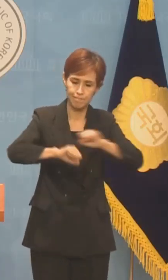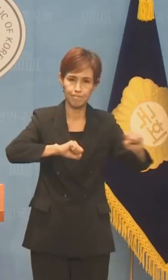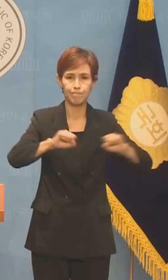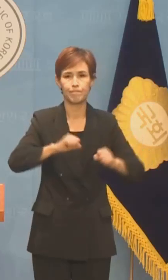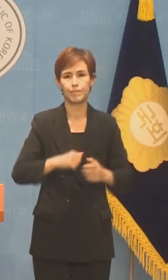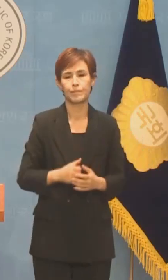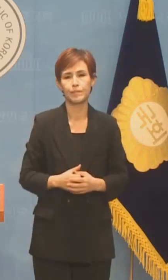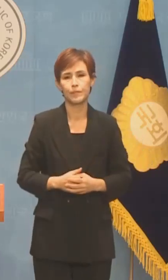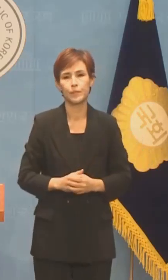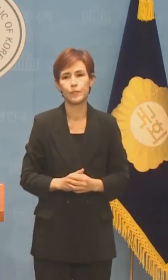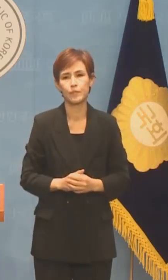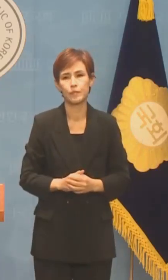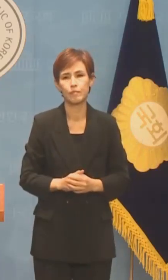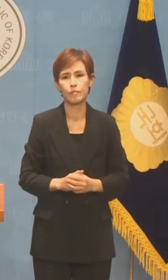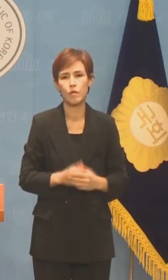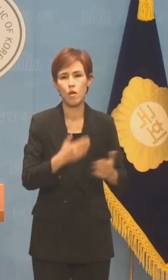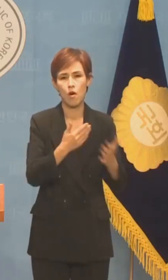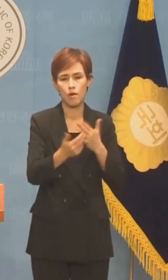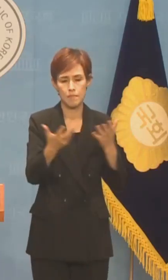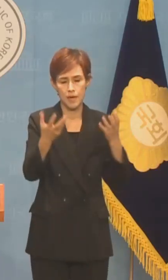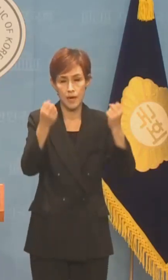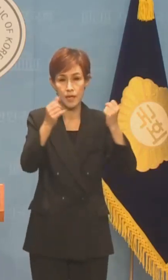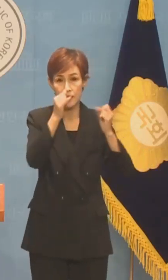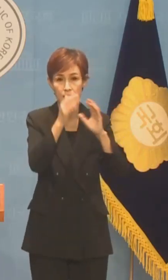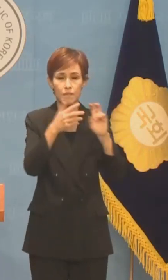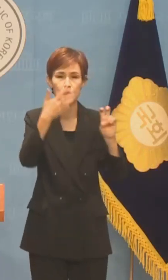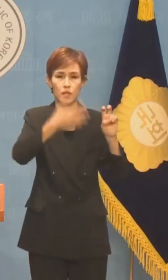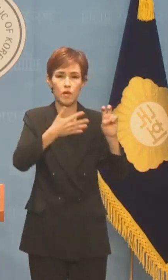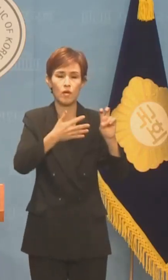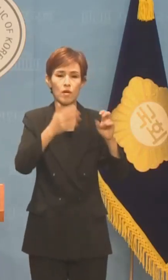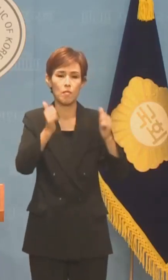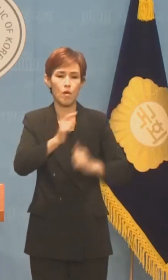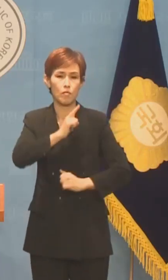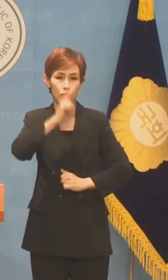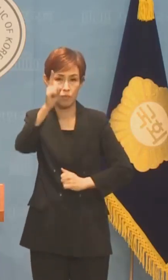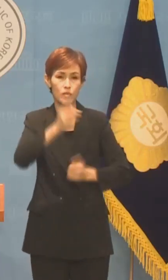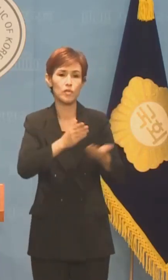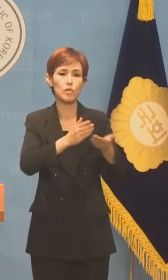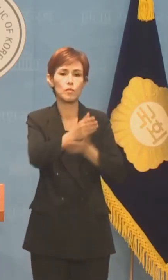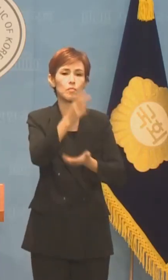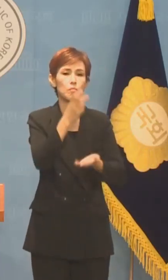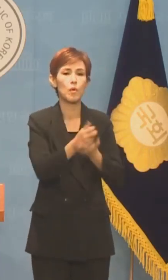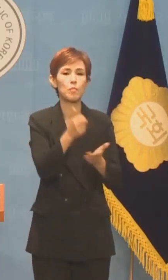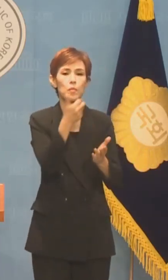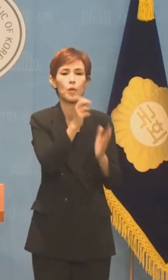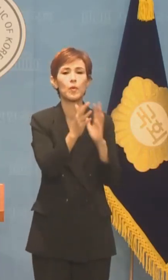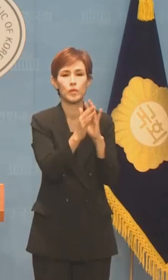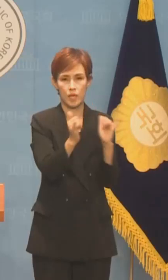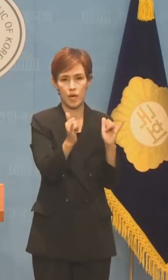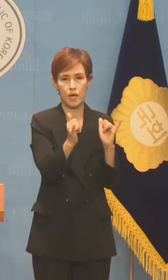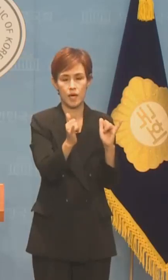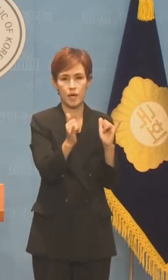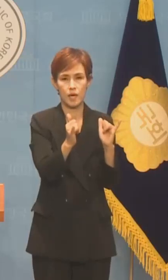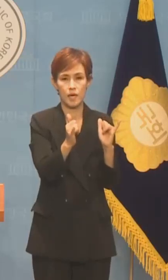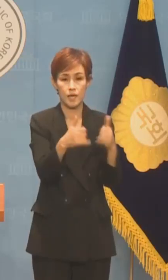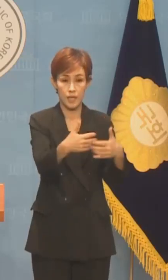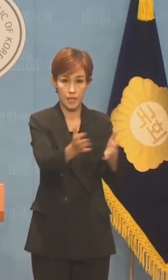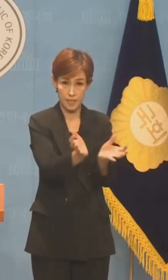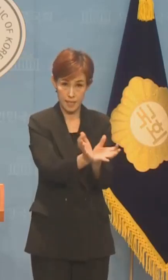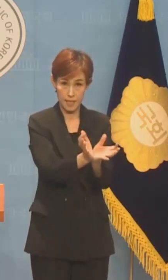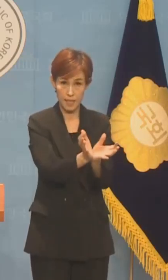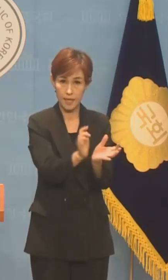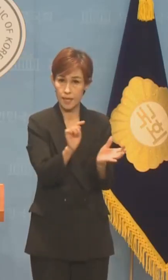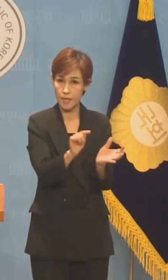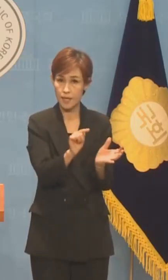했습니다. 경험이 풍부한 미디어 소송 전문 변호사로 구성된 미디어 전문 시민단체를